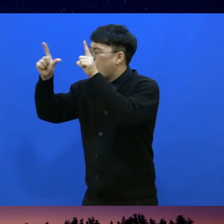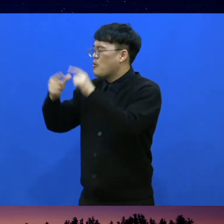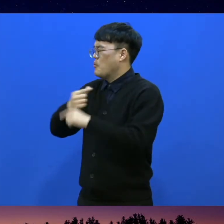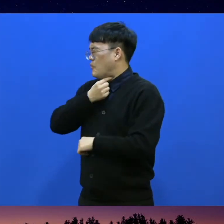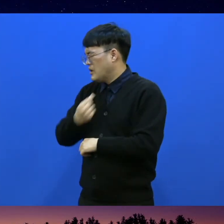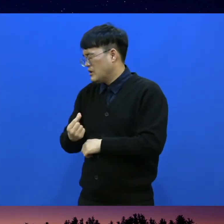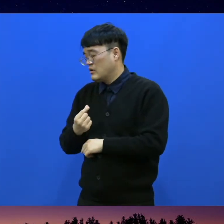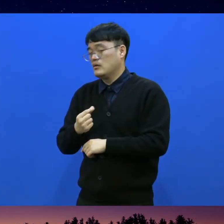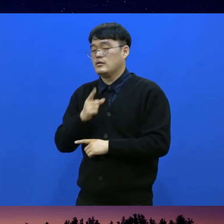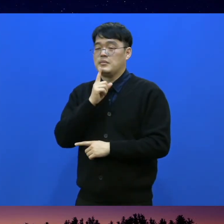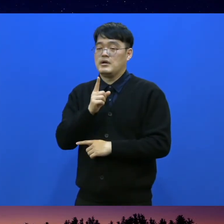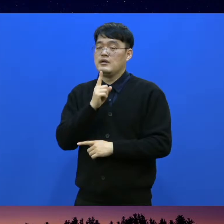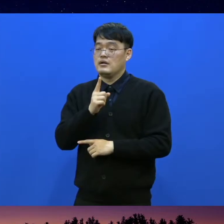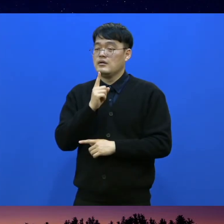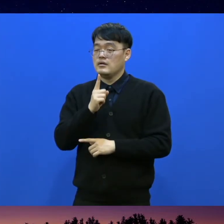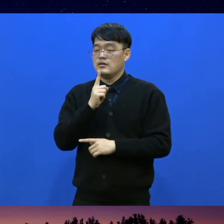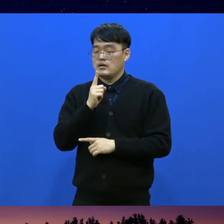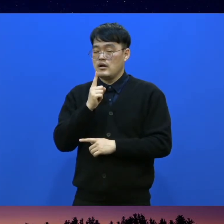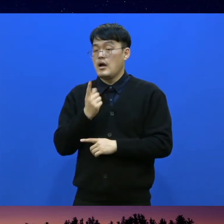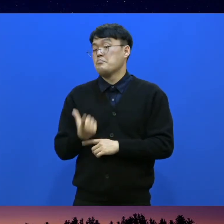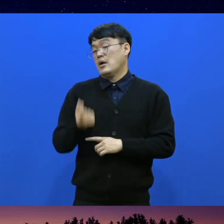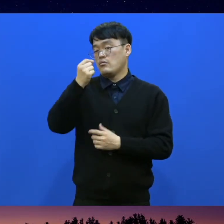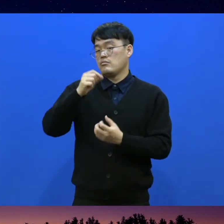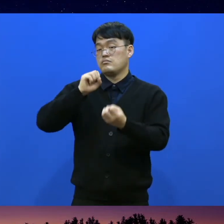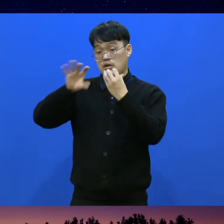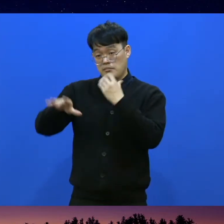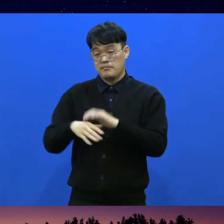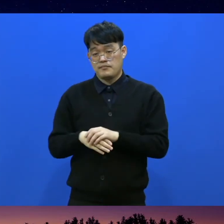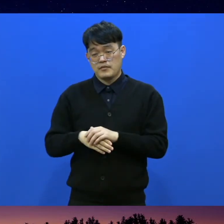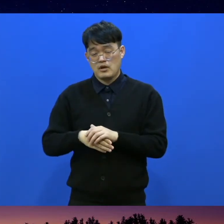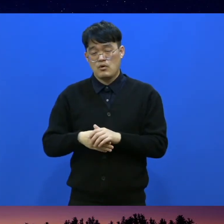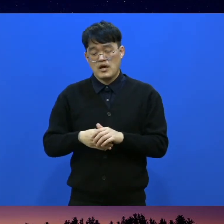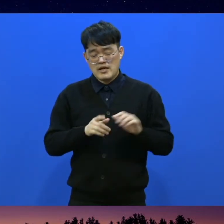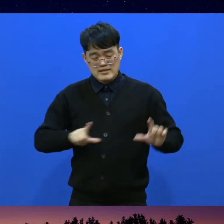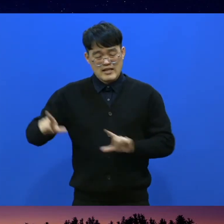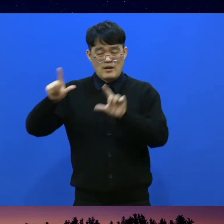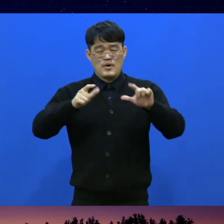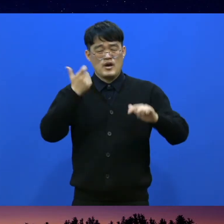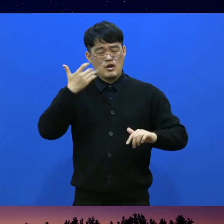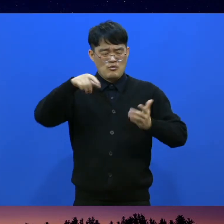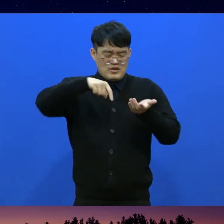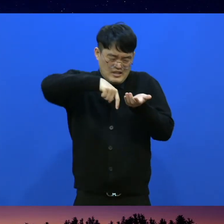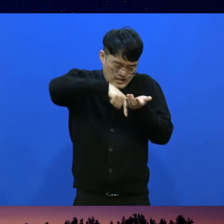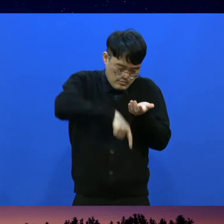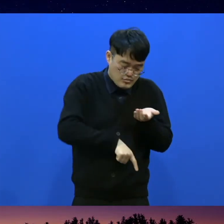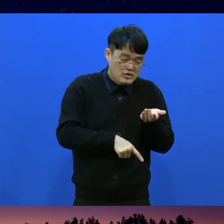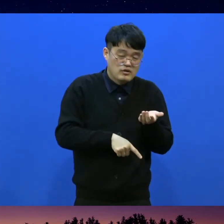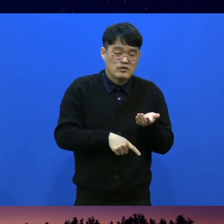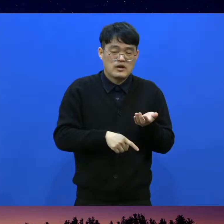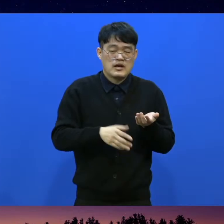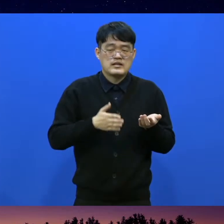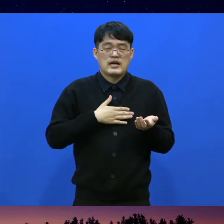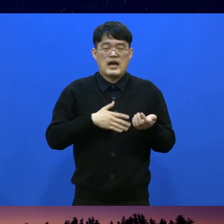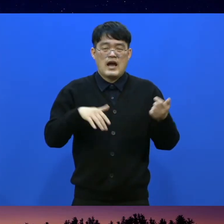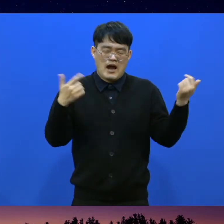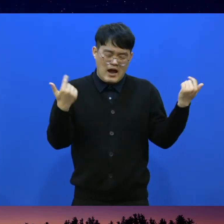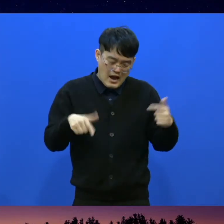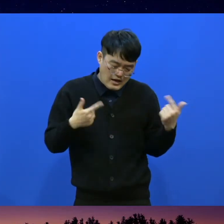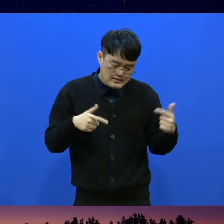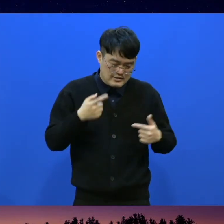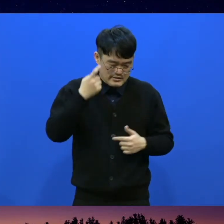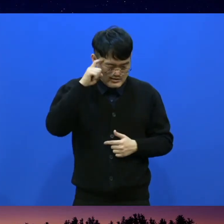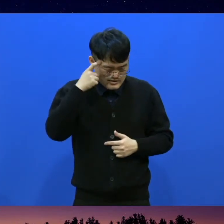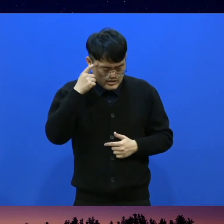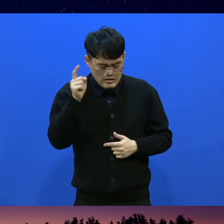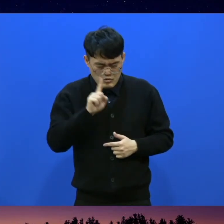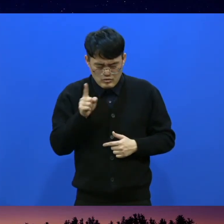보기를 원하나이다. 영원 깊숙한 곳에 자신의 삶의 머리끝부터 발끝까지 한순간도 잊을 수 없었던 건